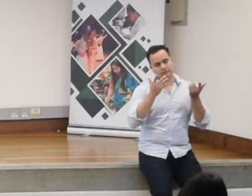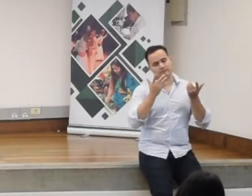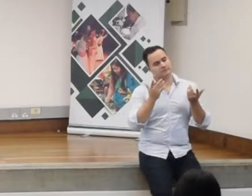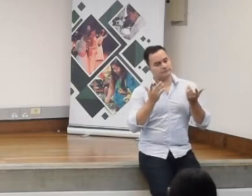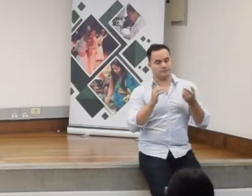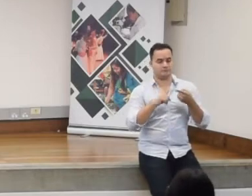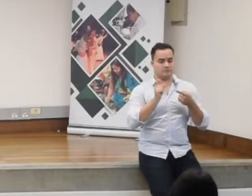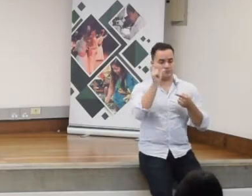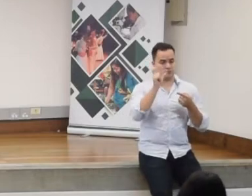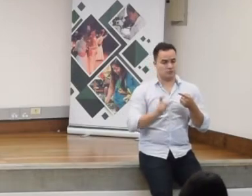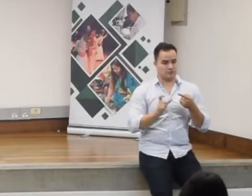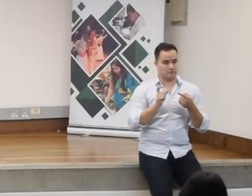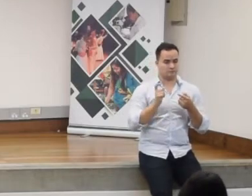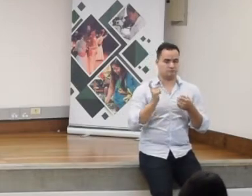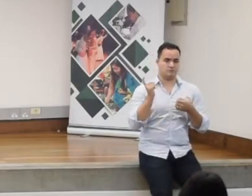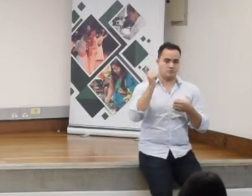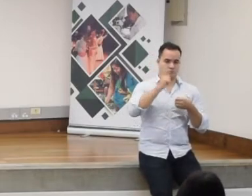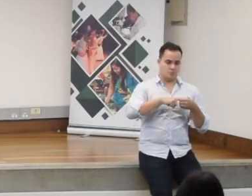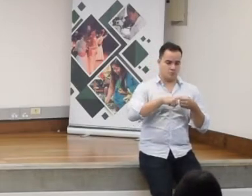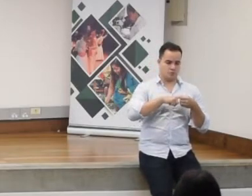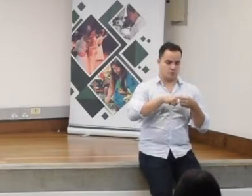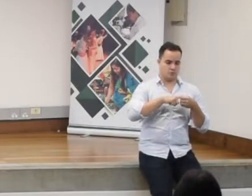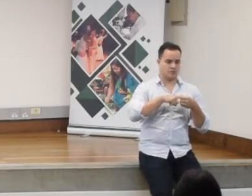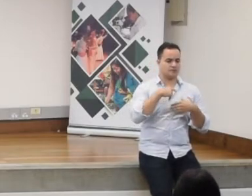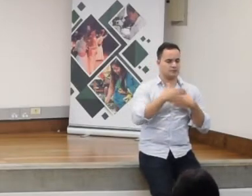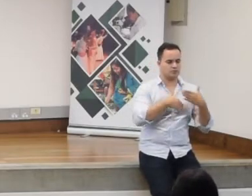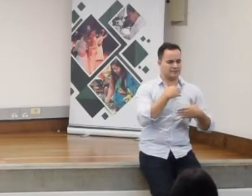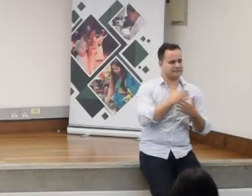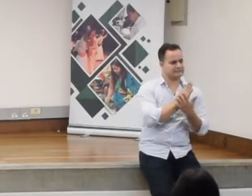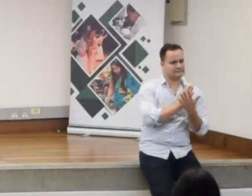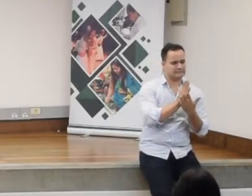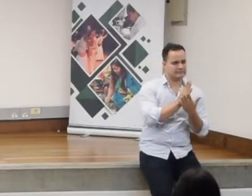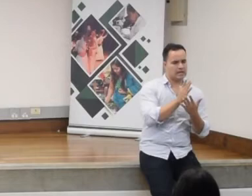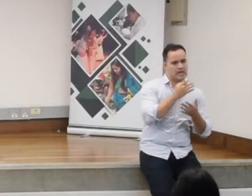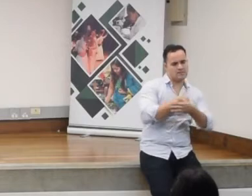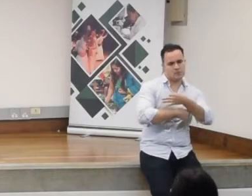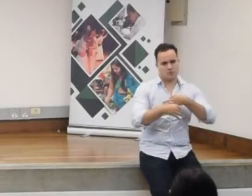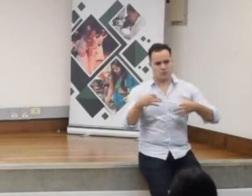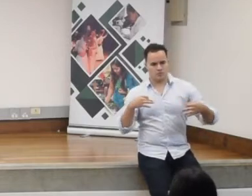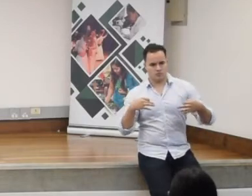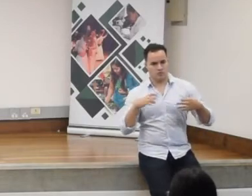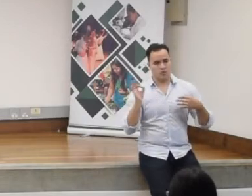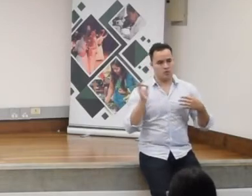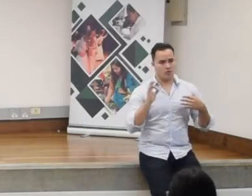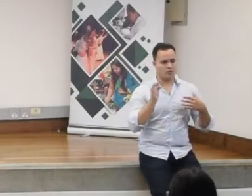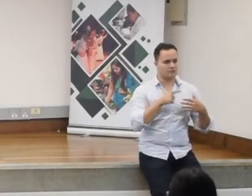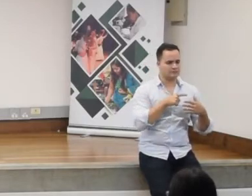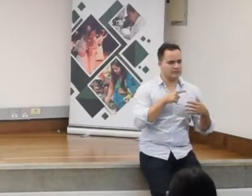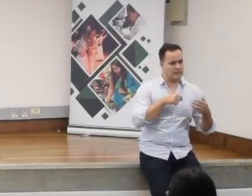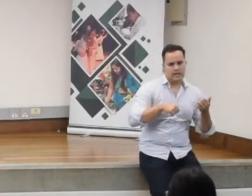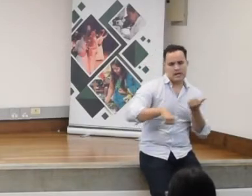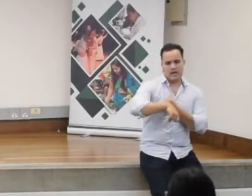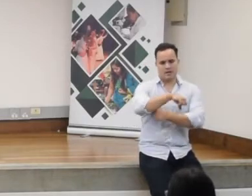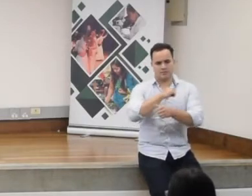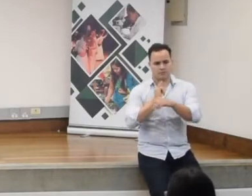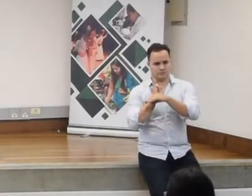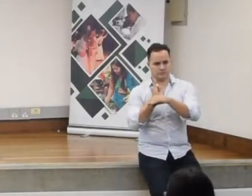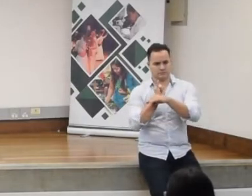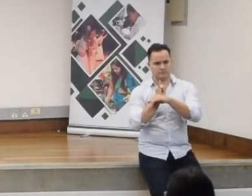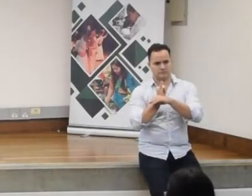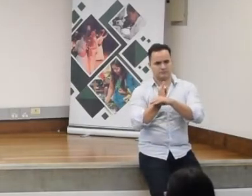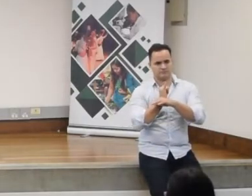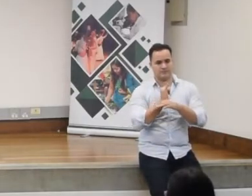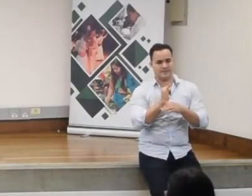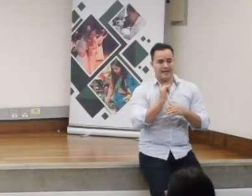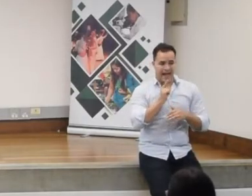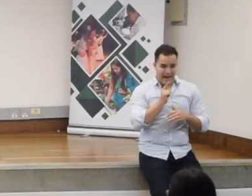una persona pasa de un programa a otro, a una unidad a otra, de una institución a otra, incluso cambia de sistema educativo. Entonces,